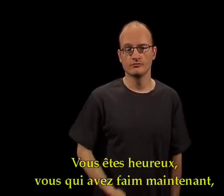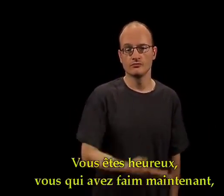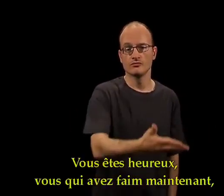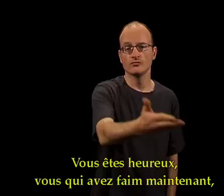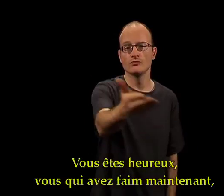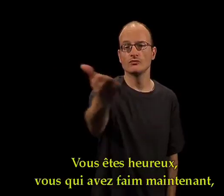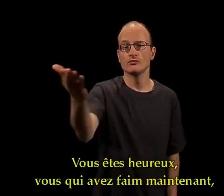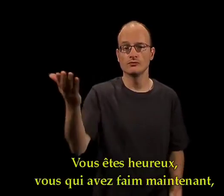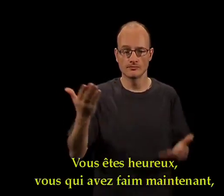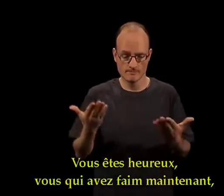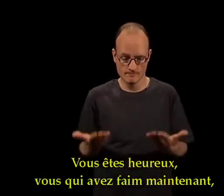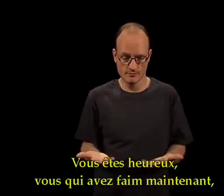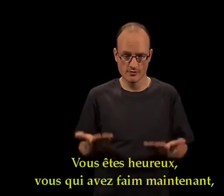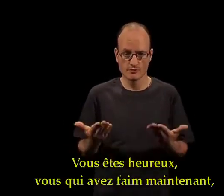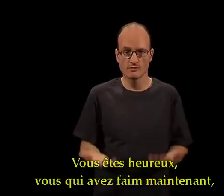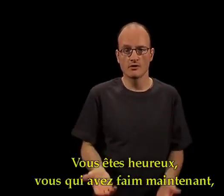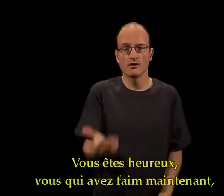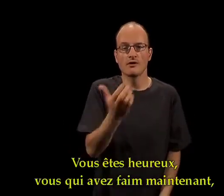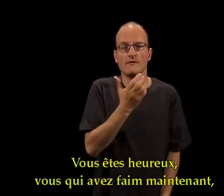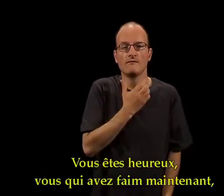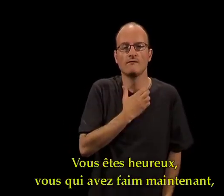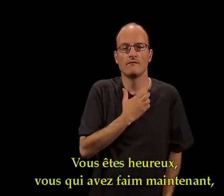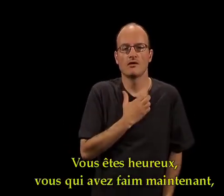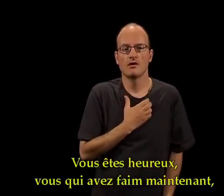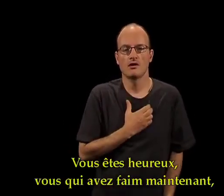Vous êtes heureux, vous qui avez faim maintenant,